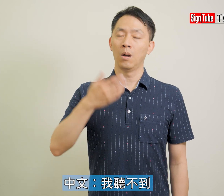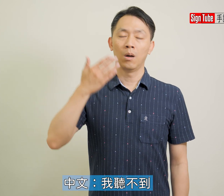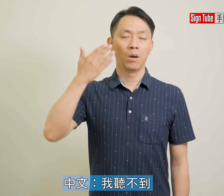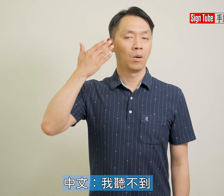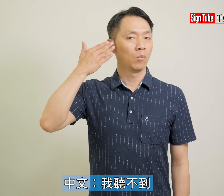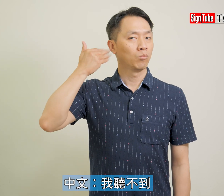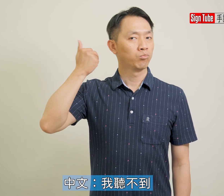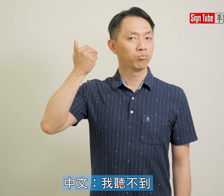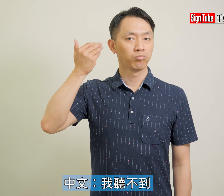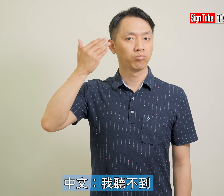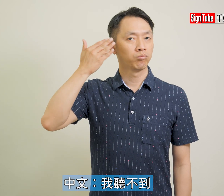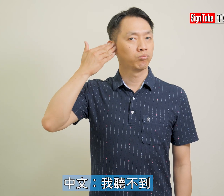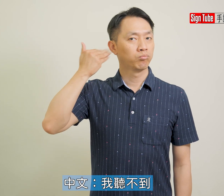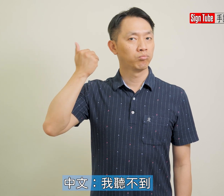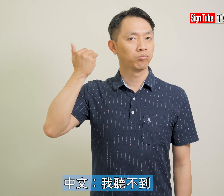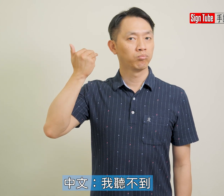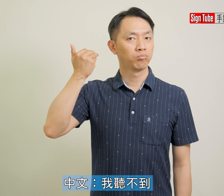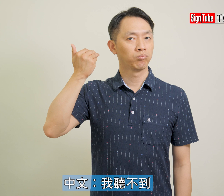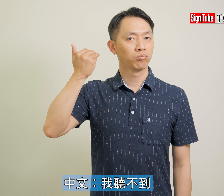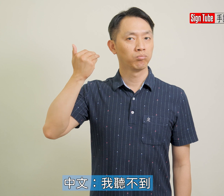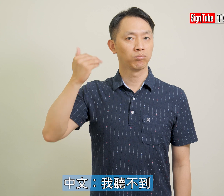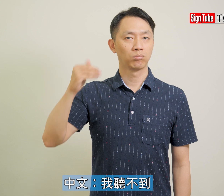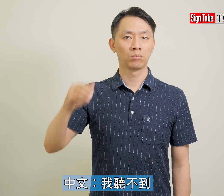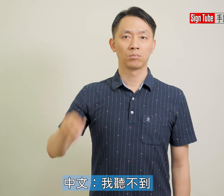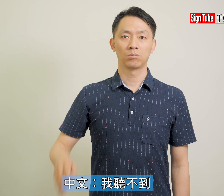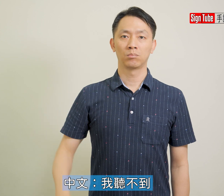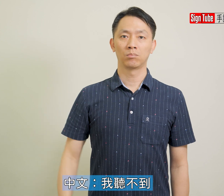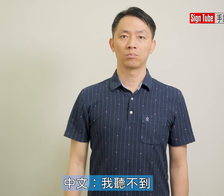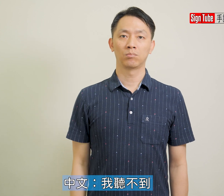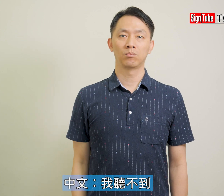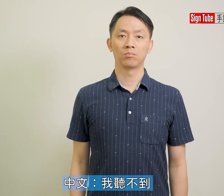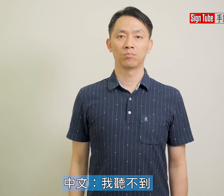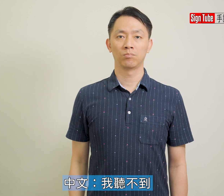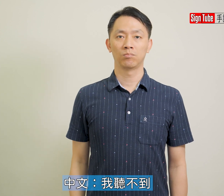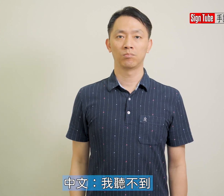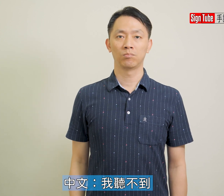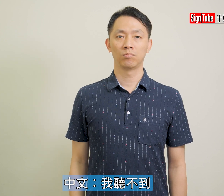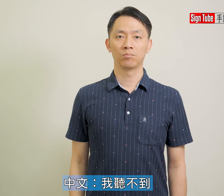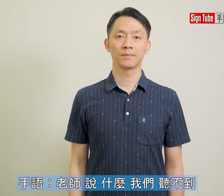我听不到。中文意思，我听不到。